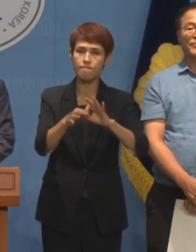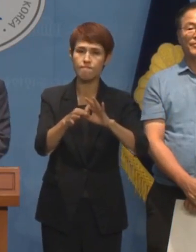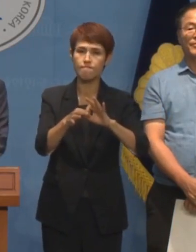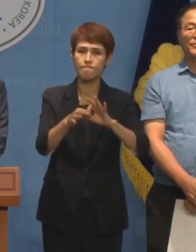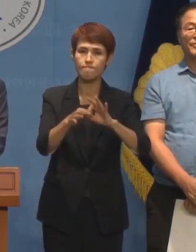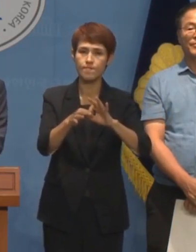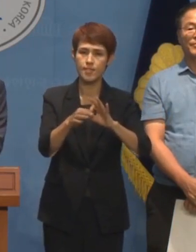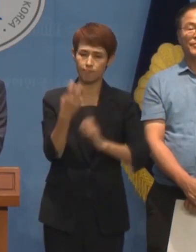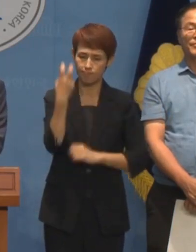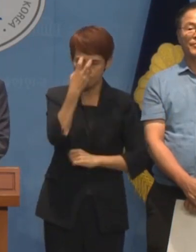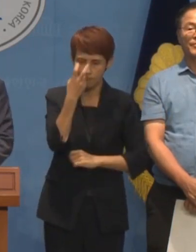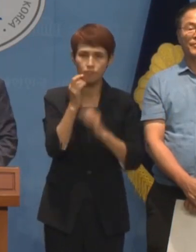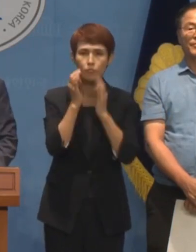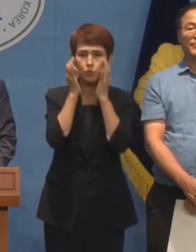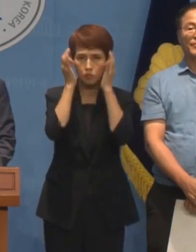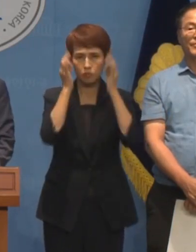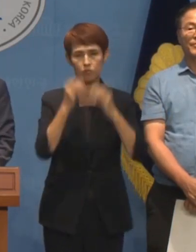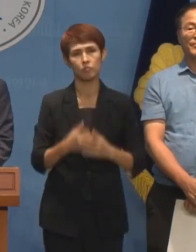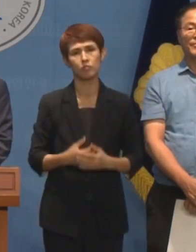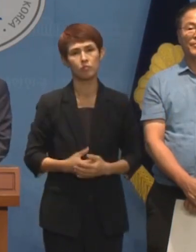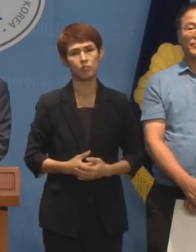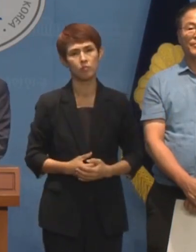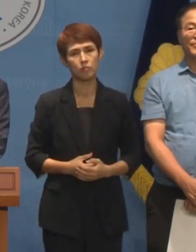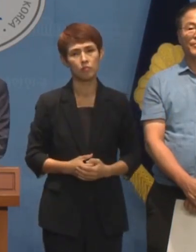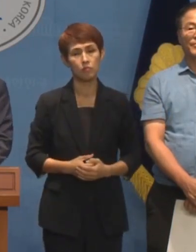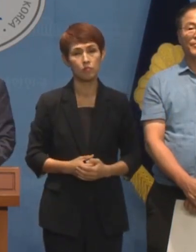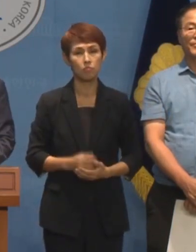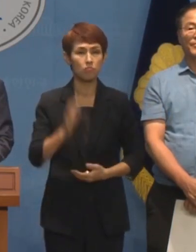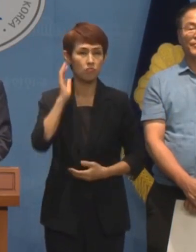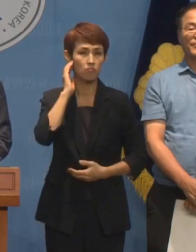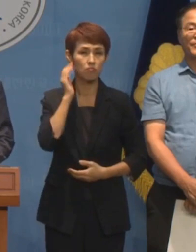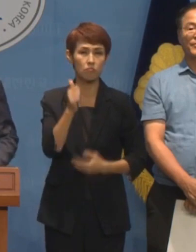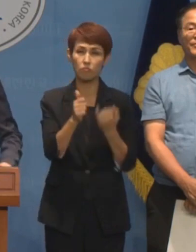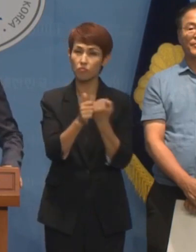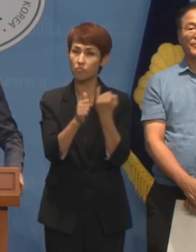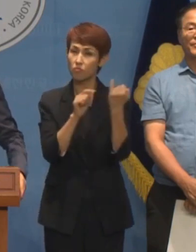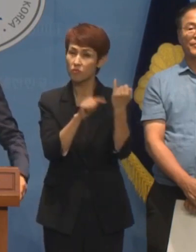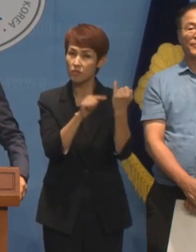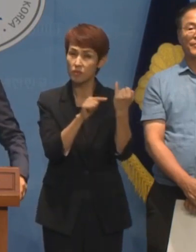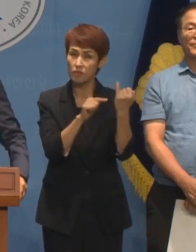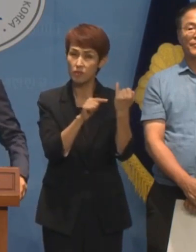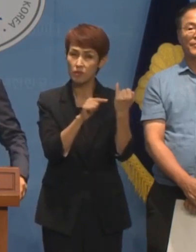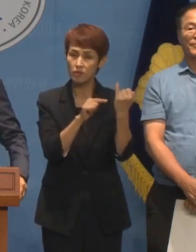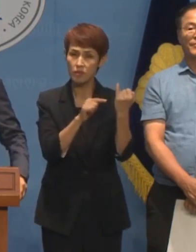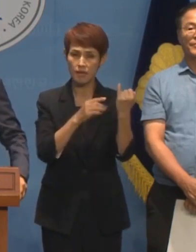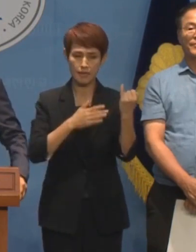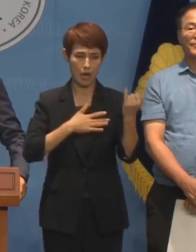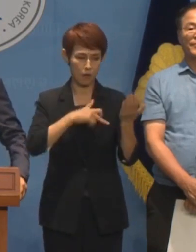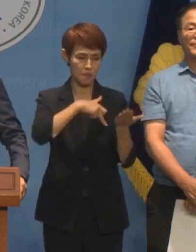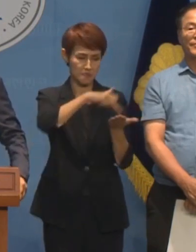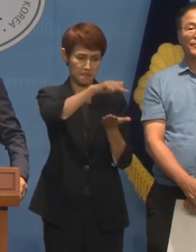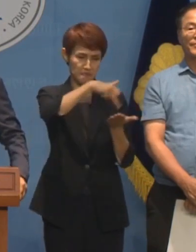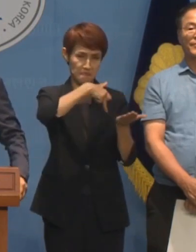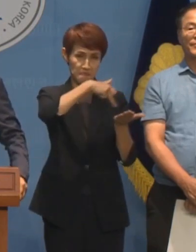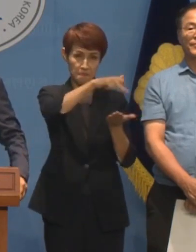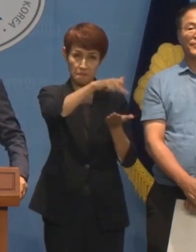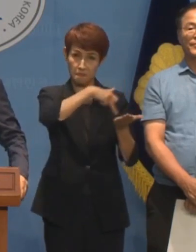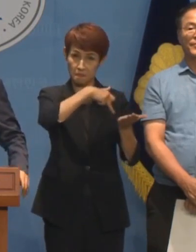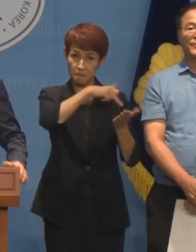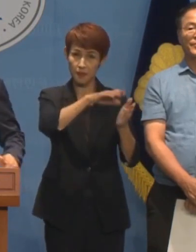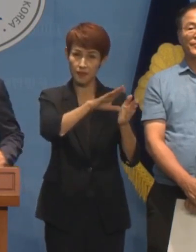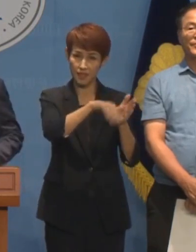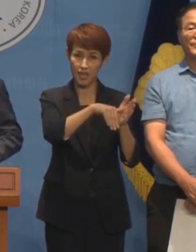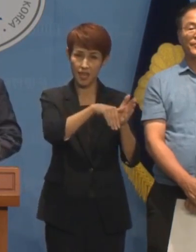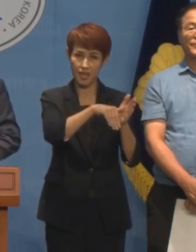것이며, 특히 김건희 씨가 저하고 카톡 대화를 할 때